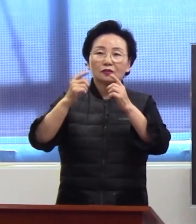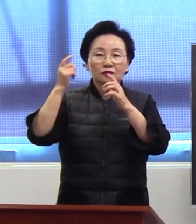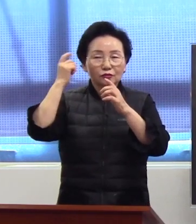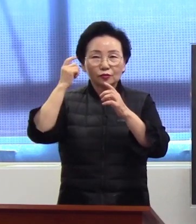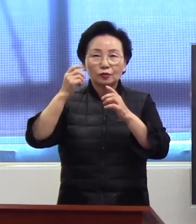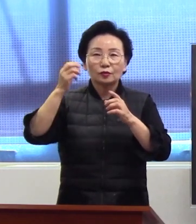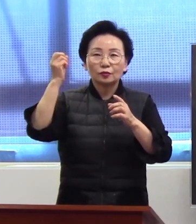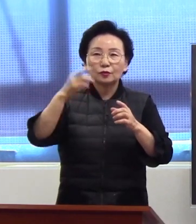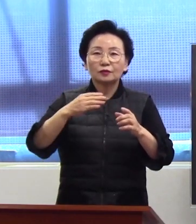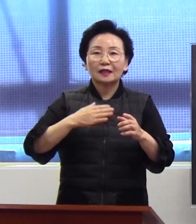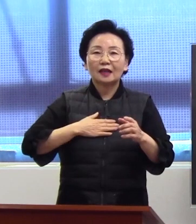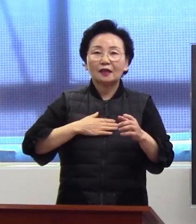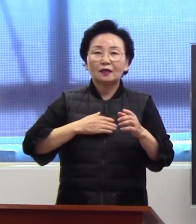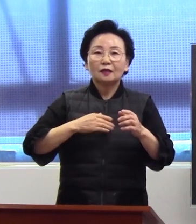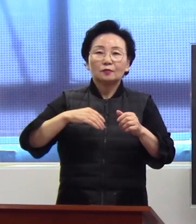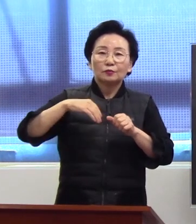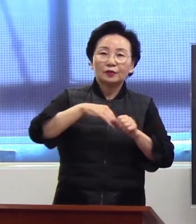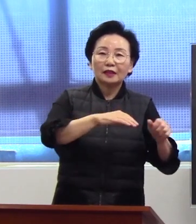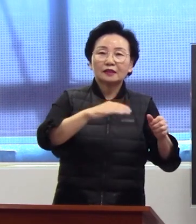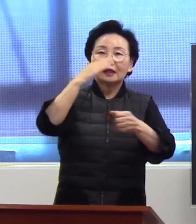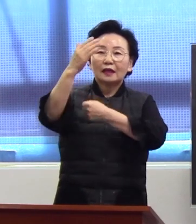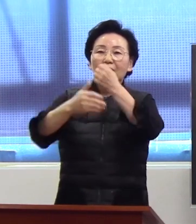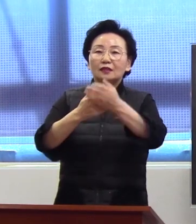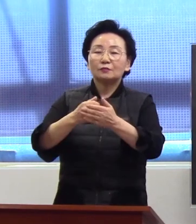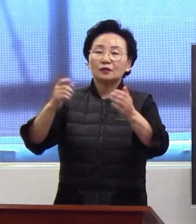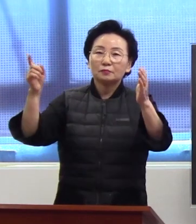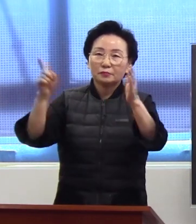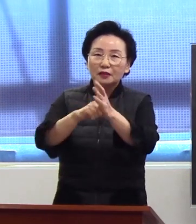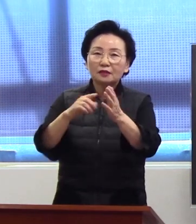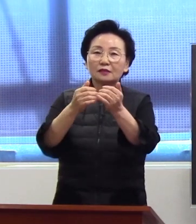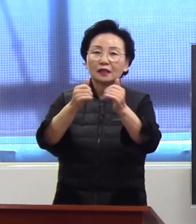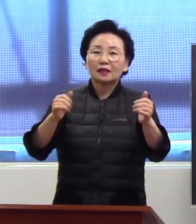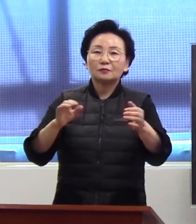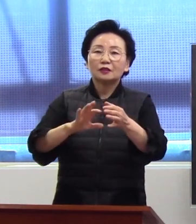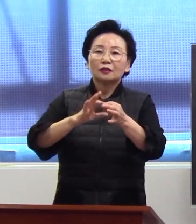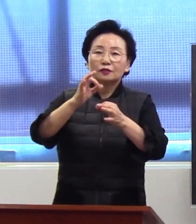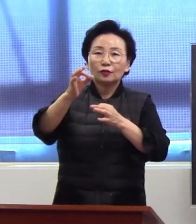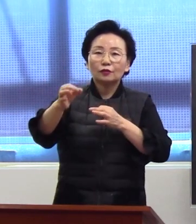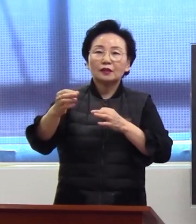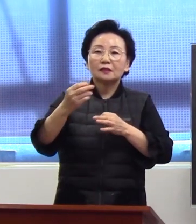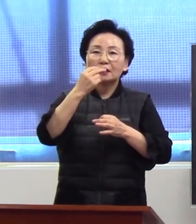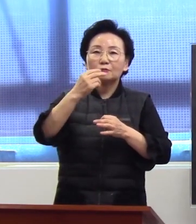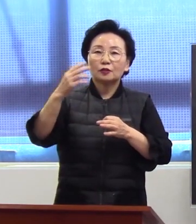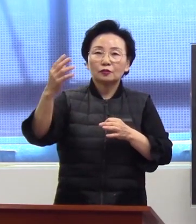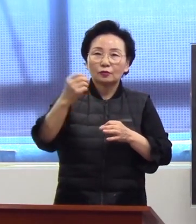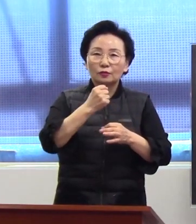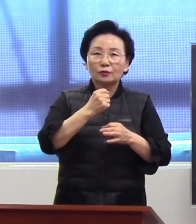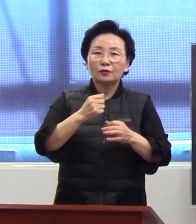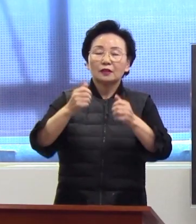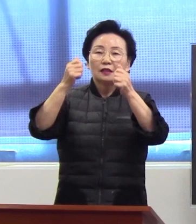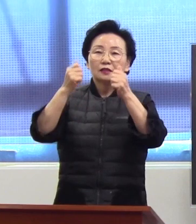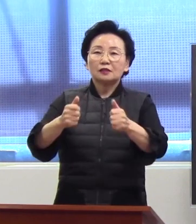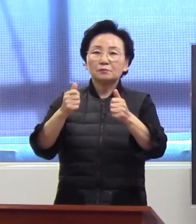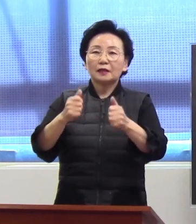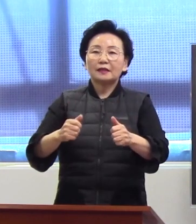말을 듣고 또 나 보내신 하나님을 믿는 사람은 영원한 생명을 얻고